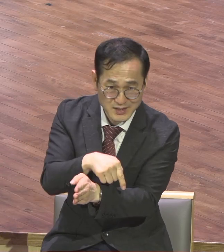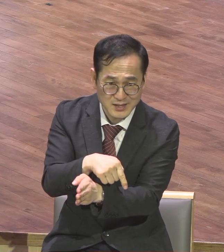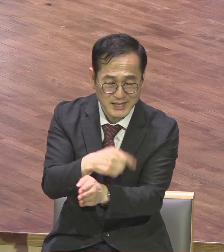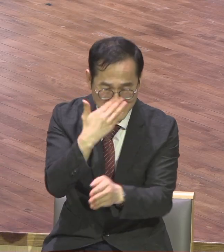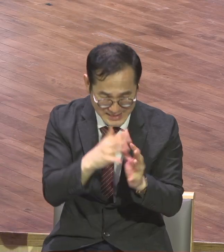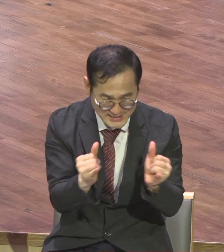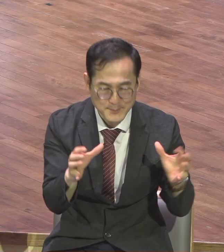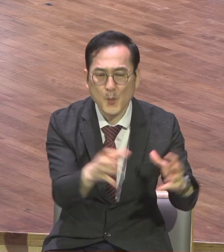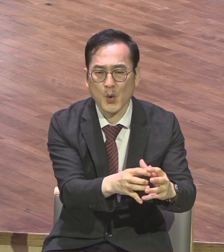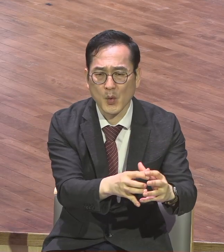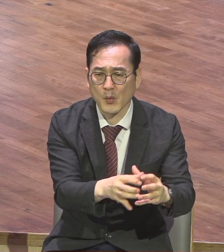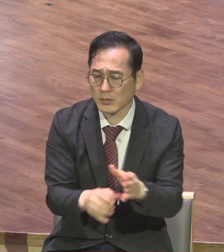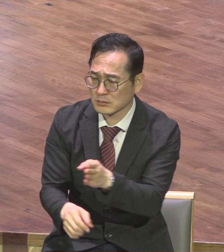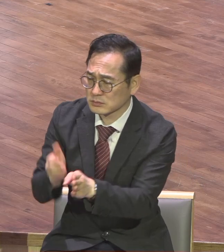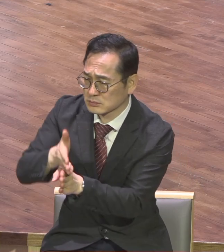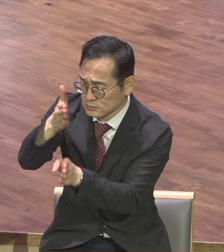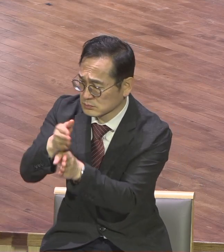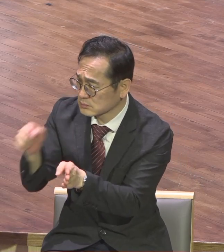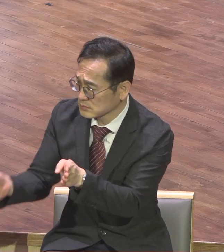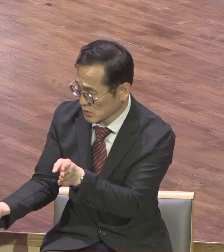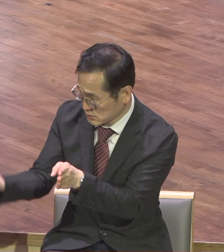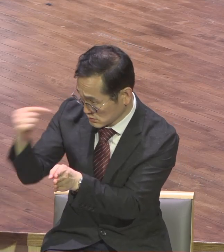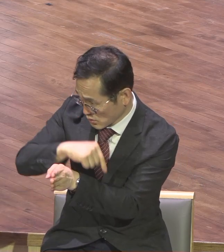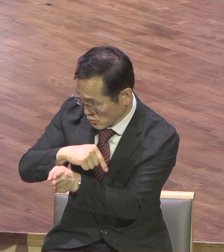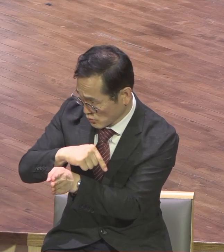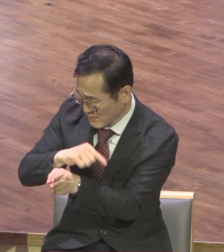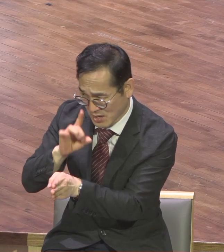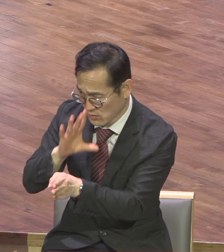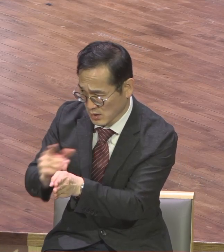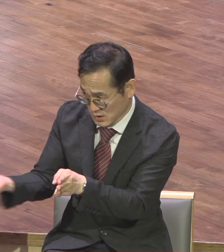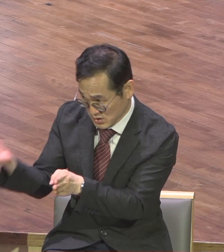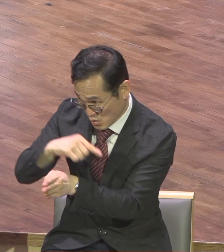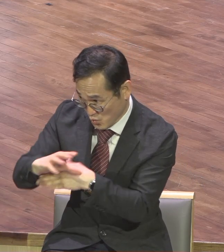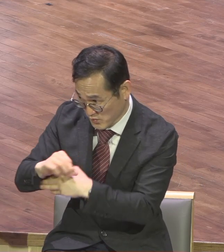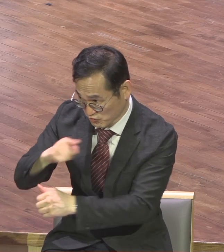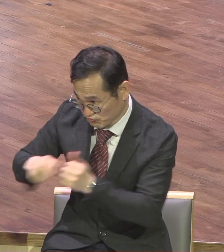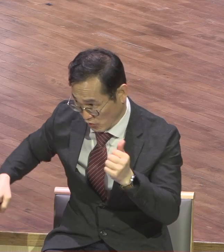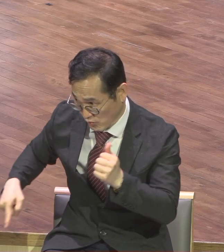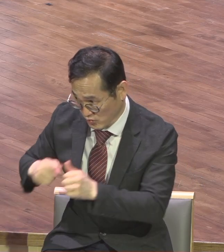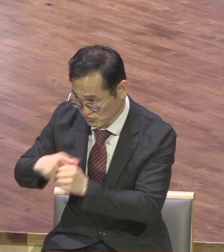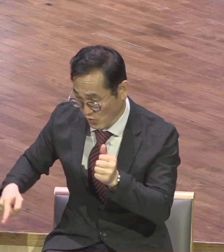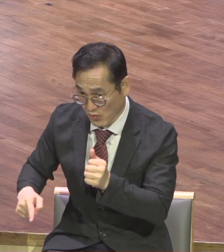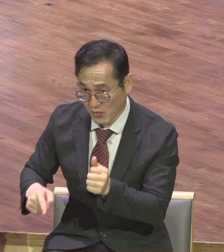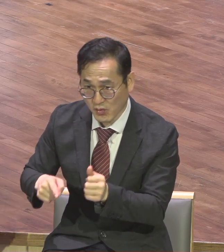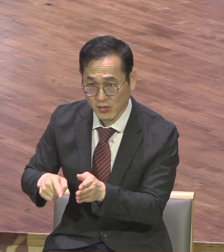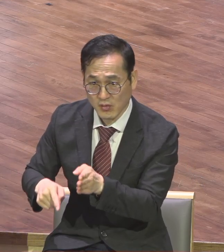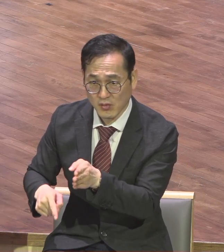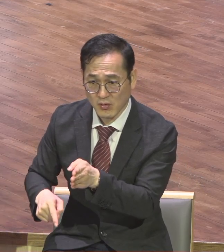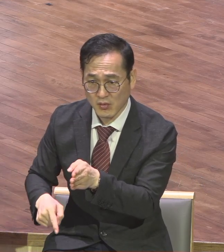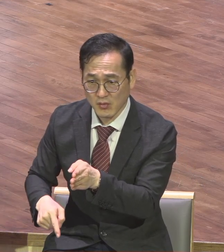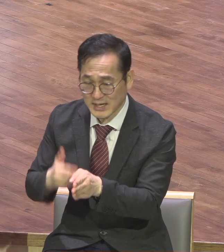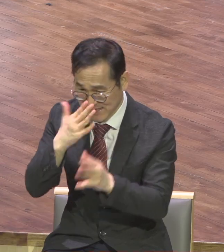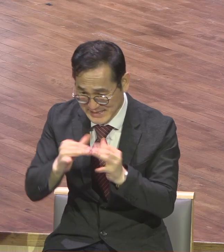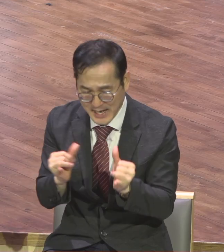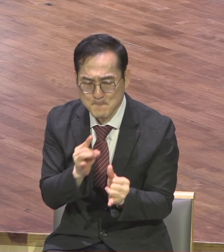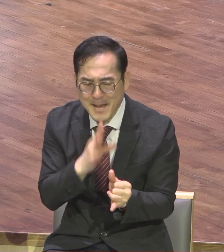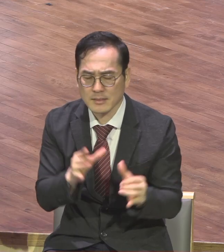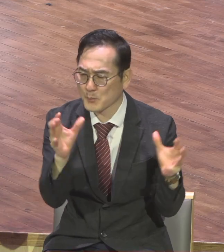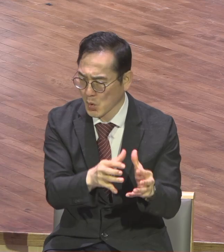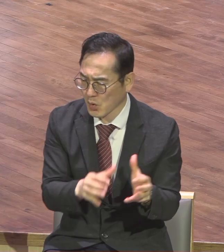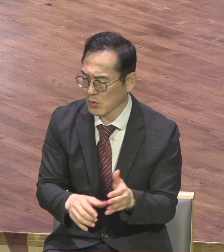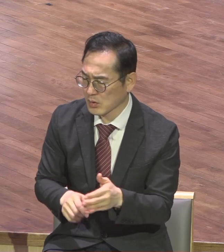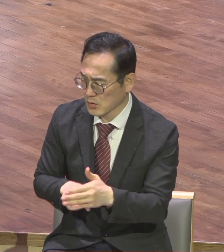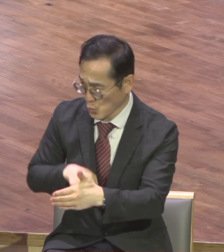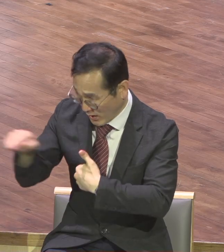어떤 이방인도 이 자리에 여기 못 들어온다. 누구든 이걸 어기면 죽임을 당한 책임을 져라. 그만큼